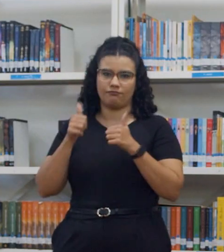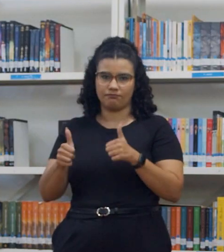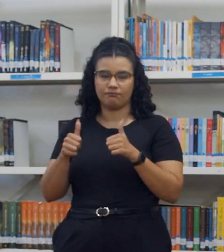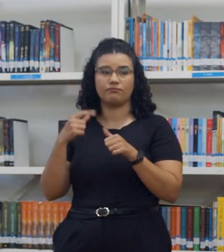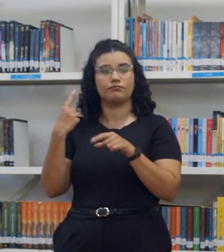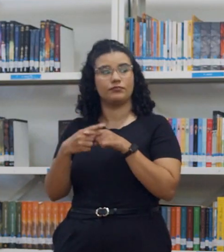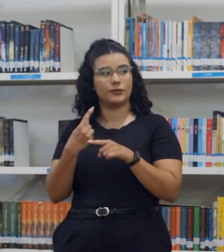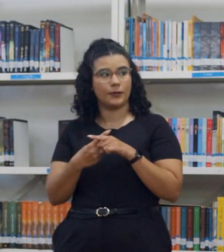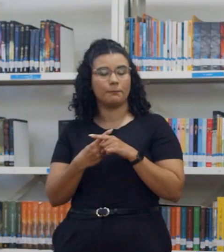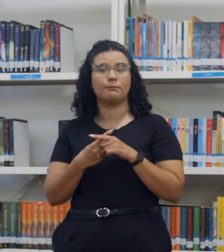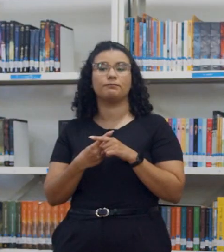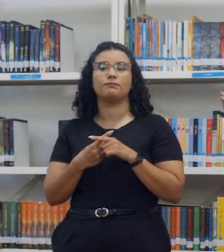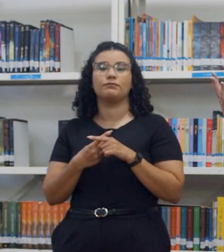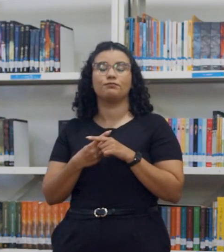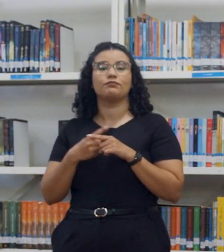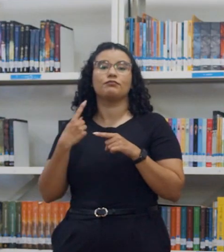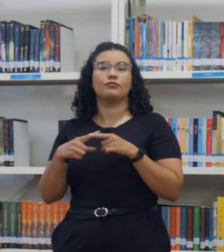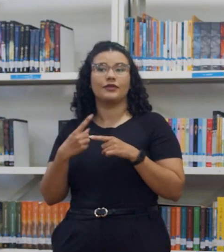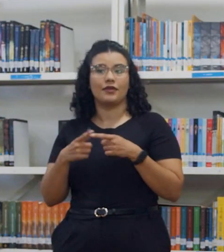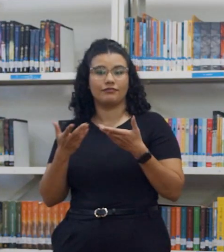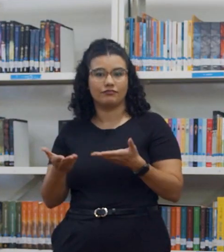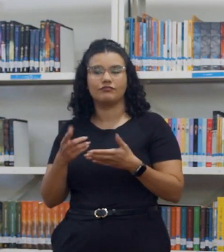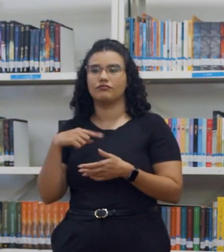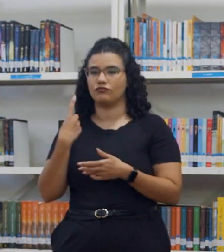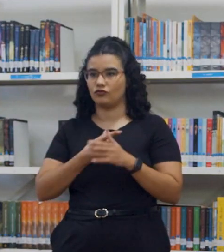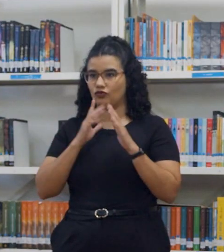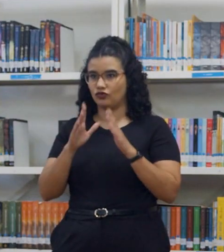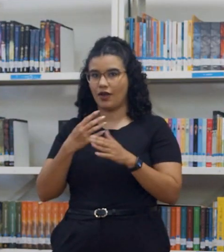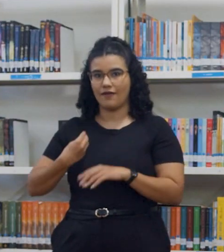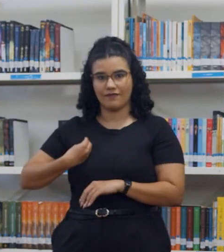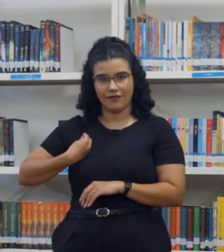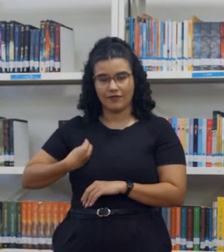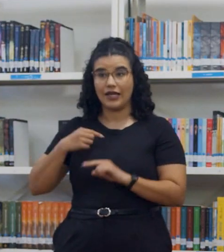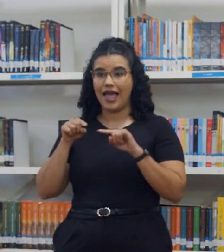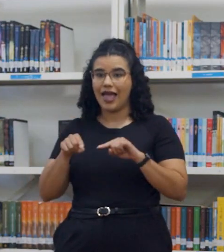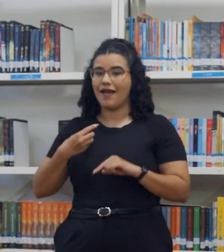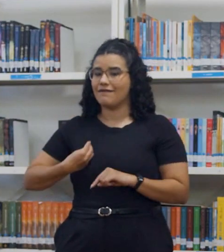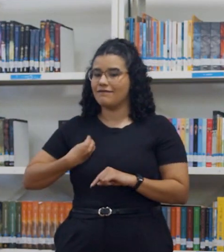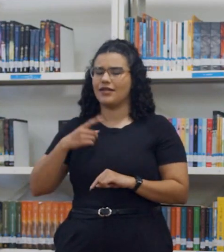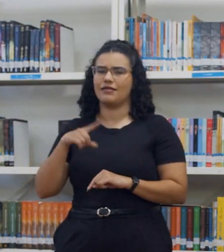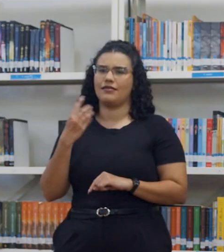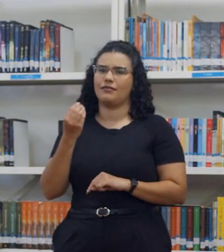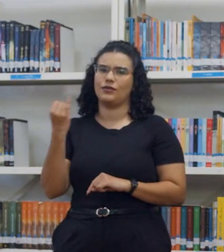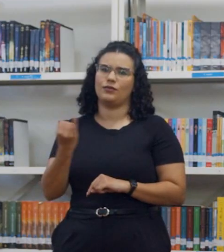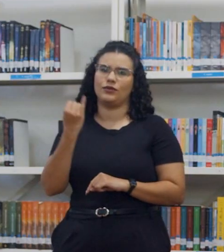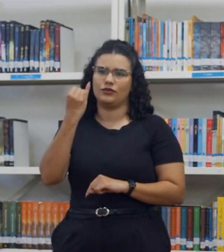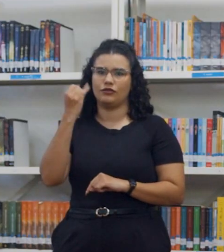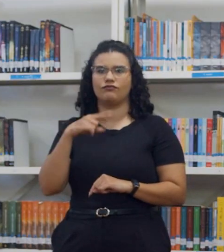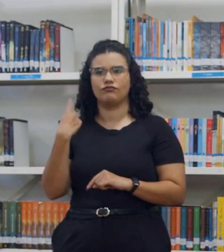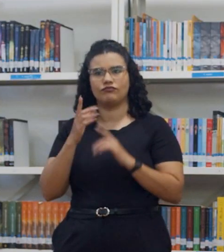quê? Porque assim a gente teve essa vivência e isso na vida é muito importante. A gente teve